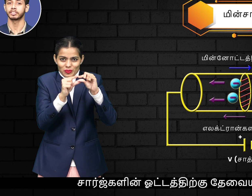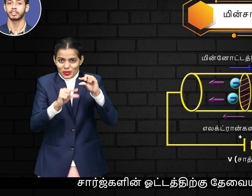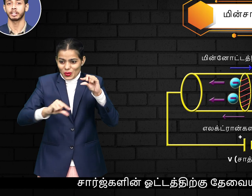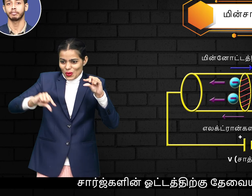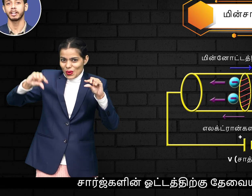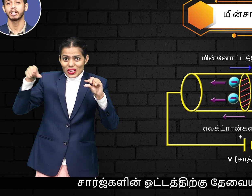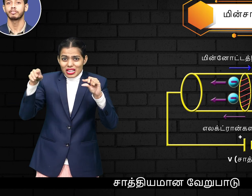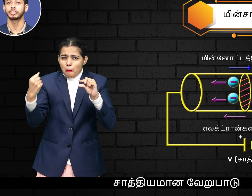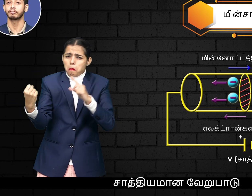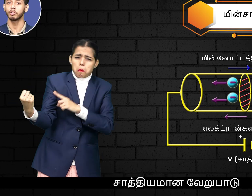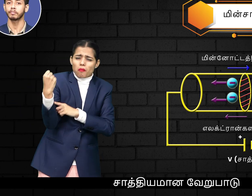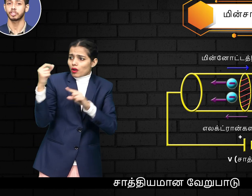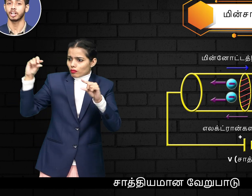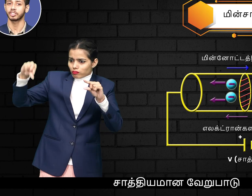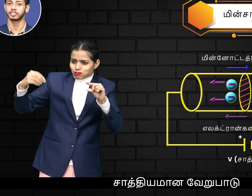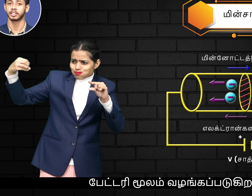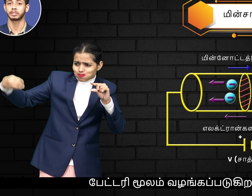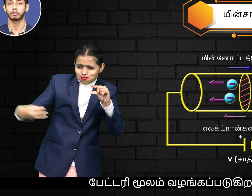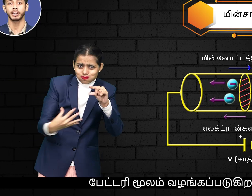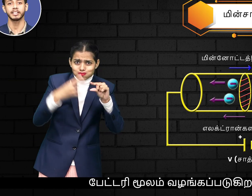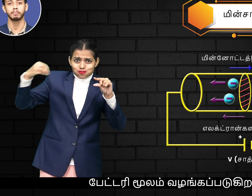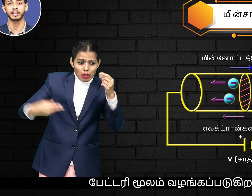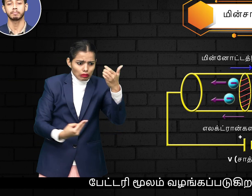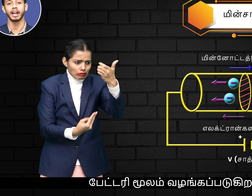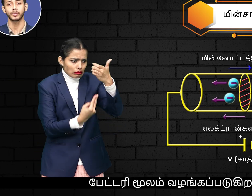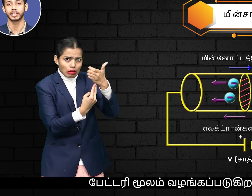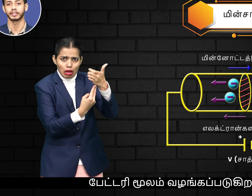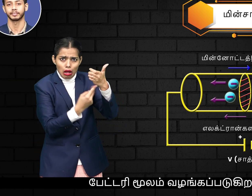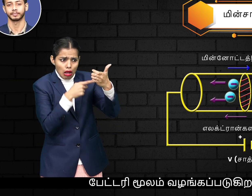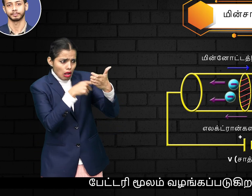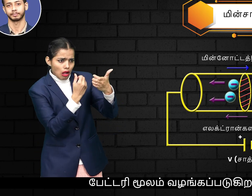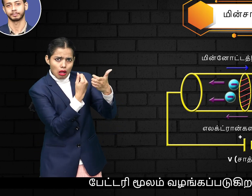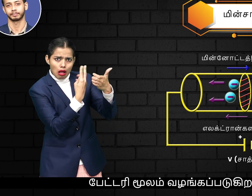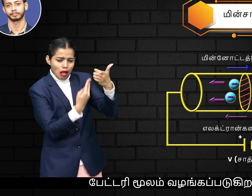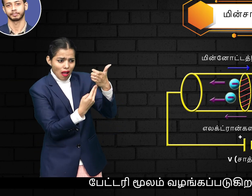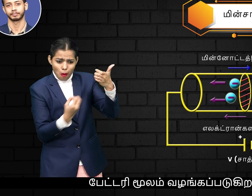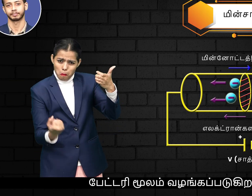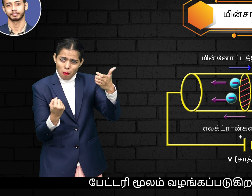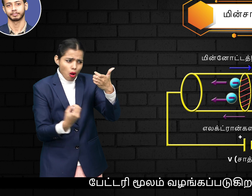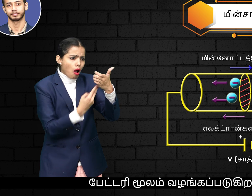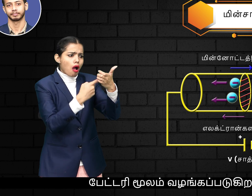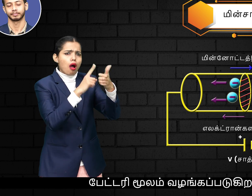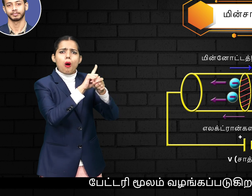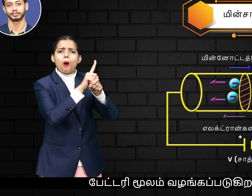மின்னோட்டத்திற்கு தேவையான மின்னழுத்த வேறுபாடு பேட்டரி மூலம் வழங்கப்படுகிறது.